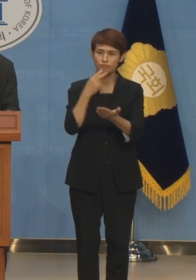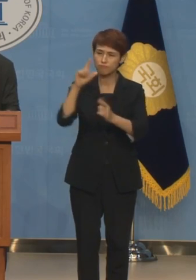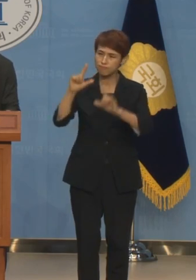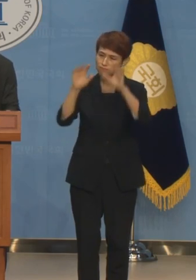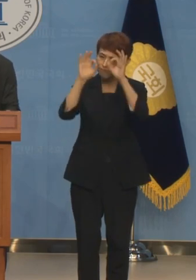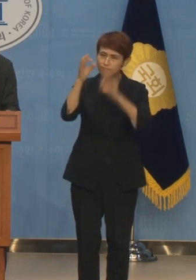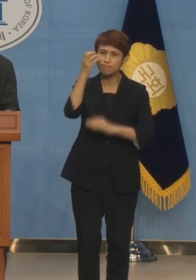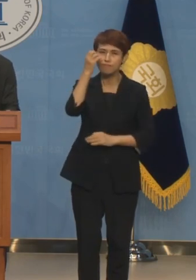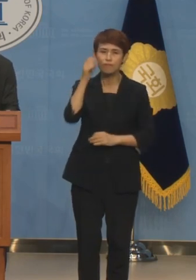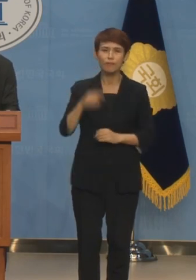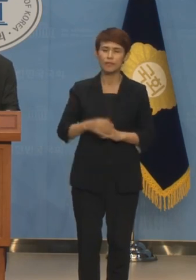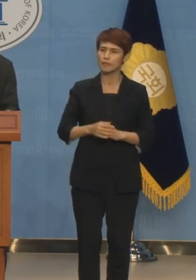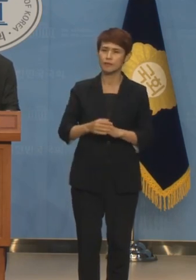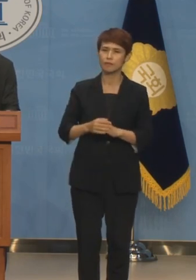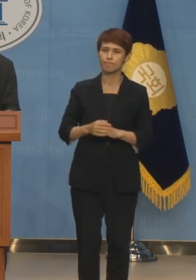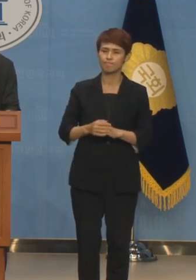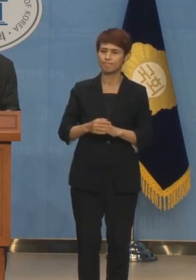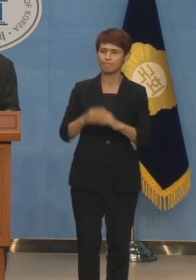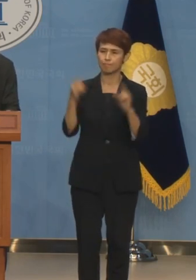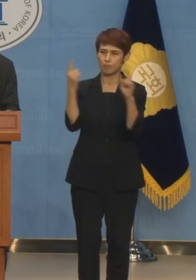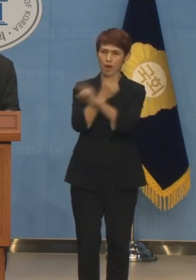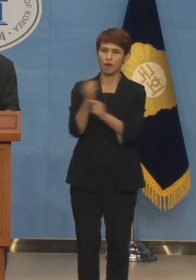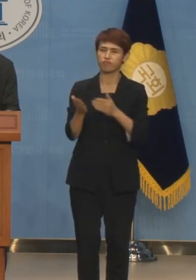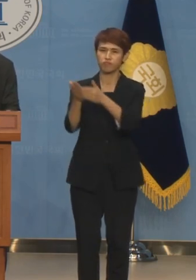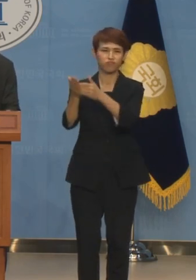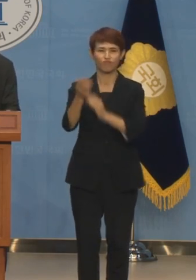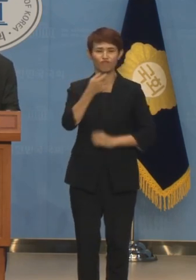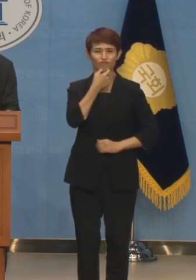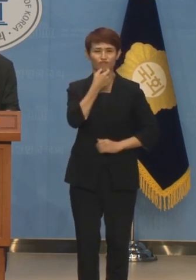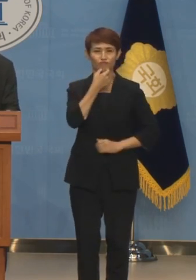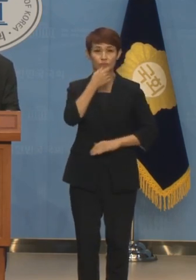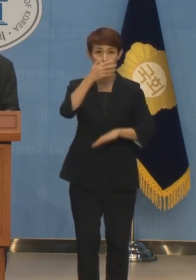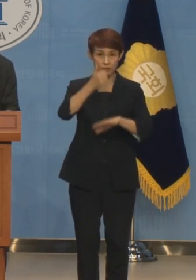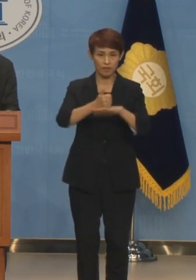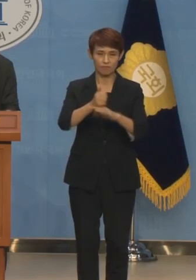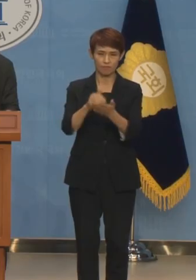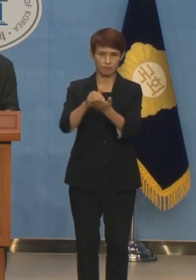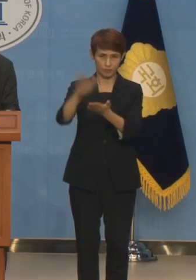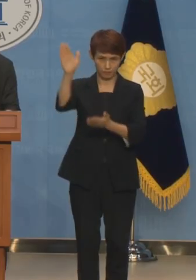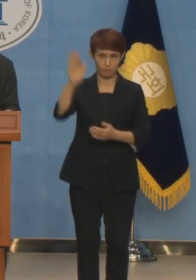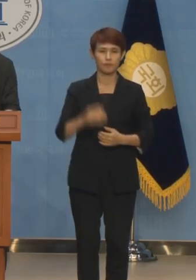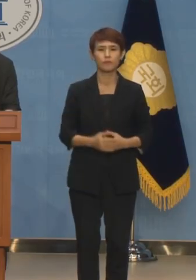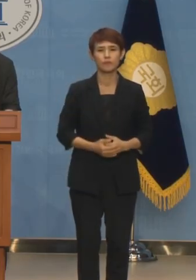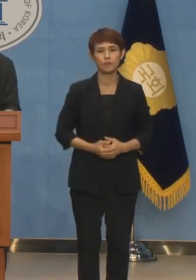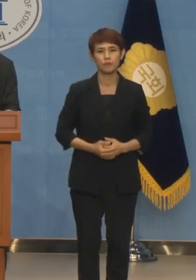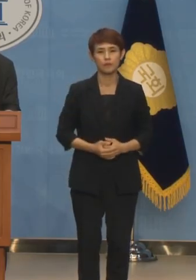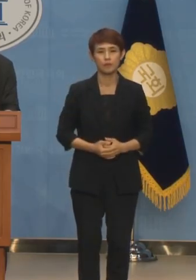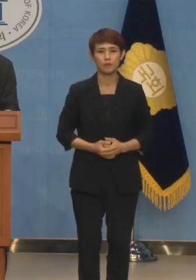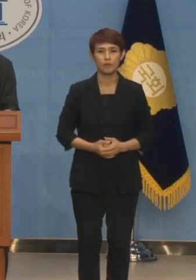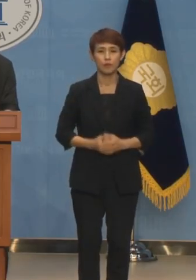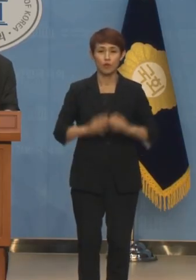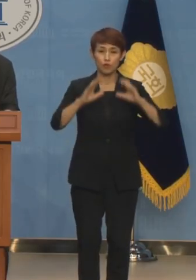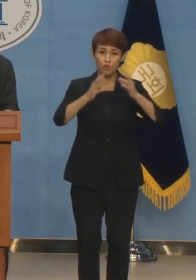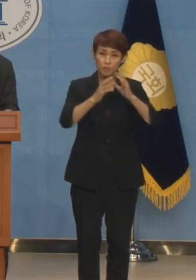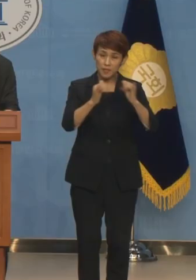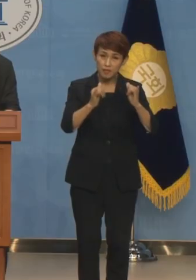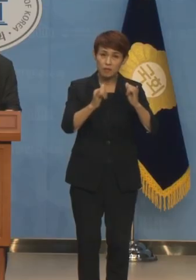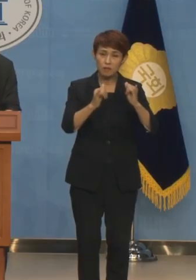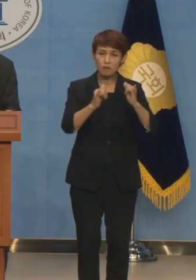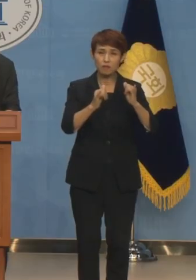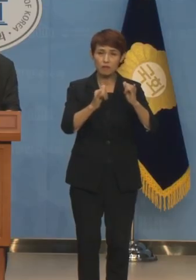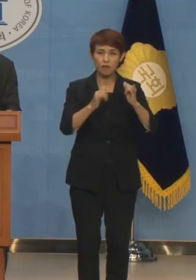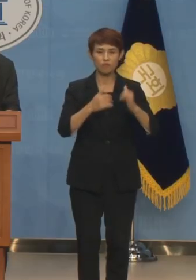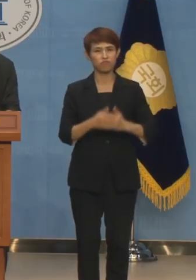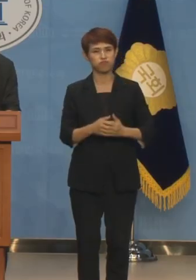행태에 시정을 요구했으나 거부해서 결국 퇴거당했습니다. 우리 국민에 대한